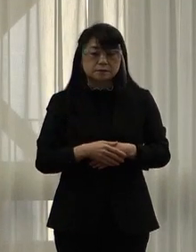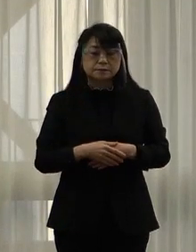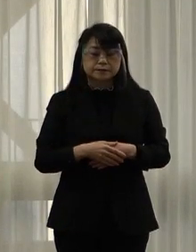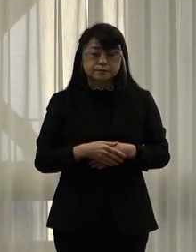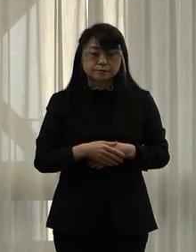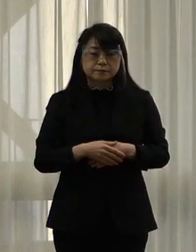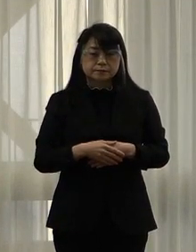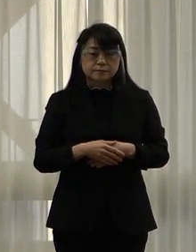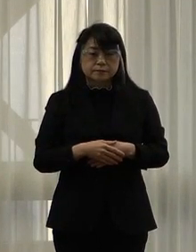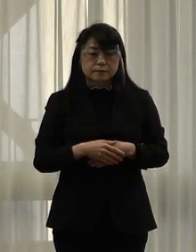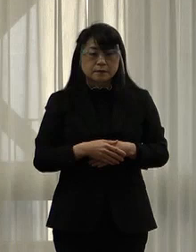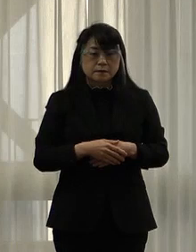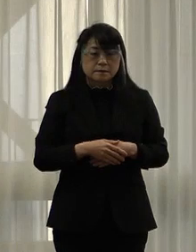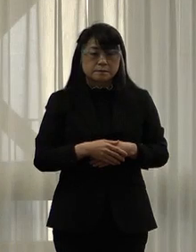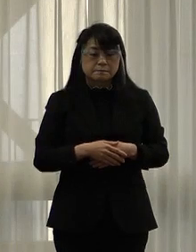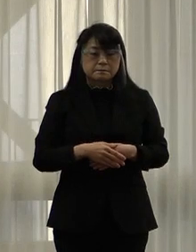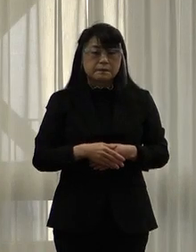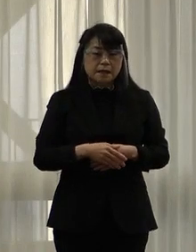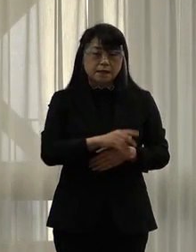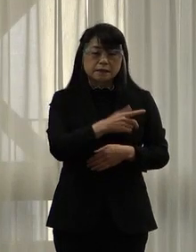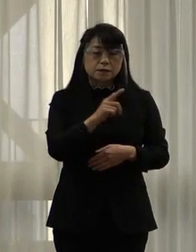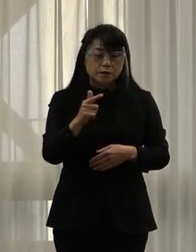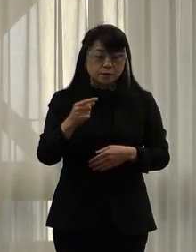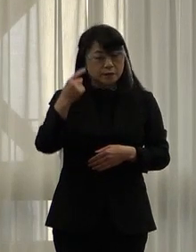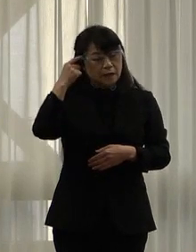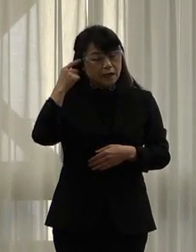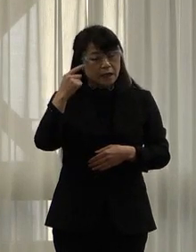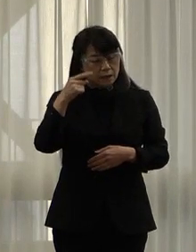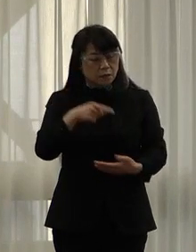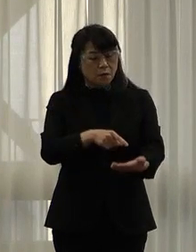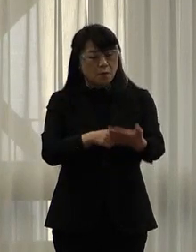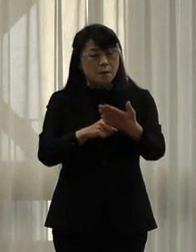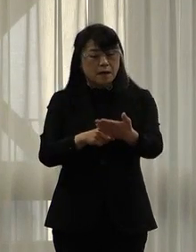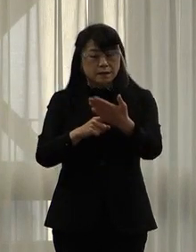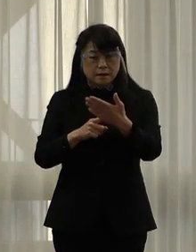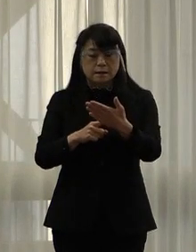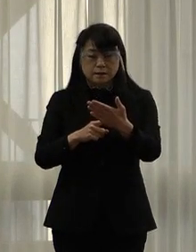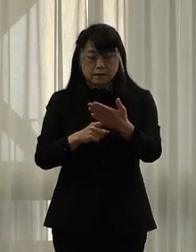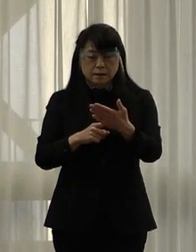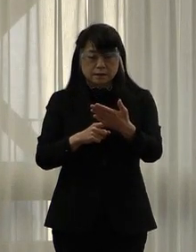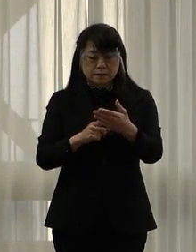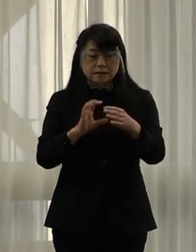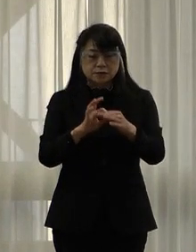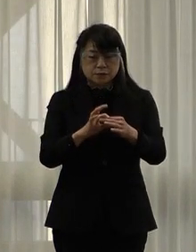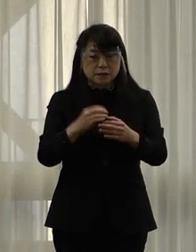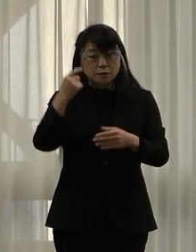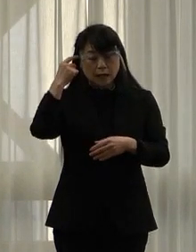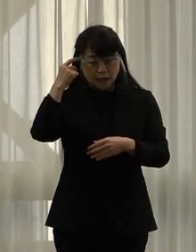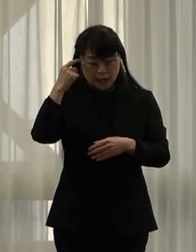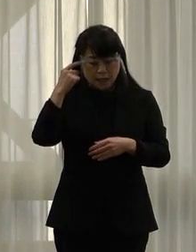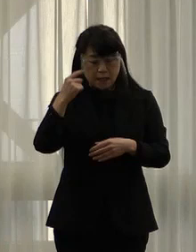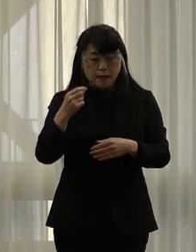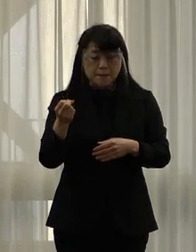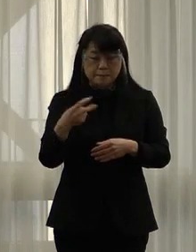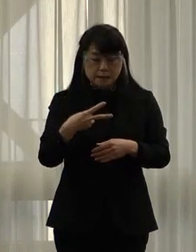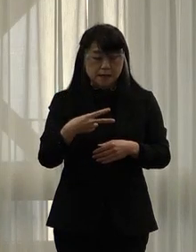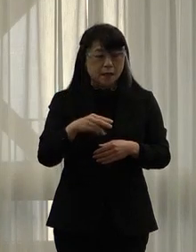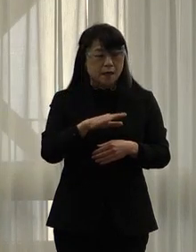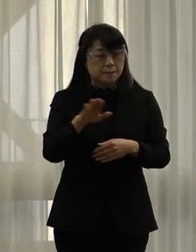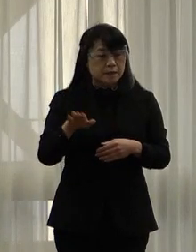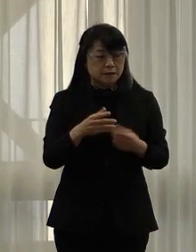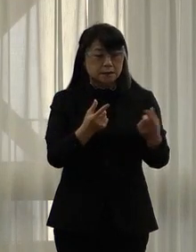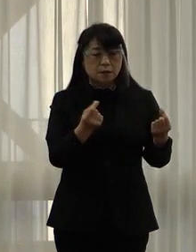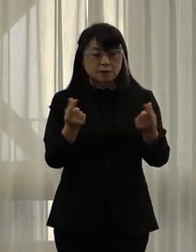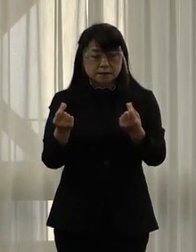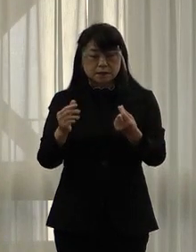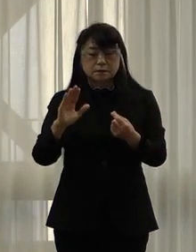そういった、賛否両論のあるまず各会派の反応の受け止め、またはですね、これ皆さんちょっと共通していたんですけ